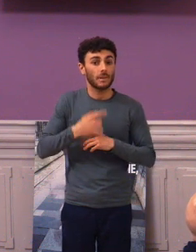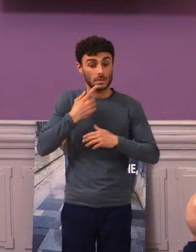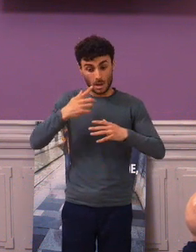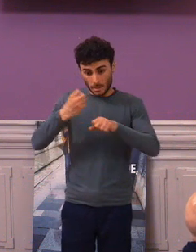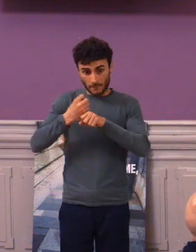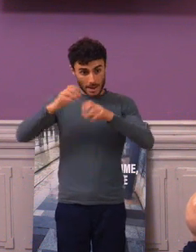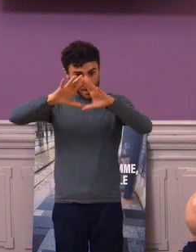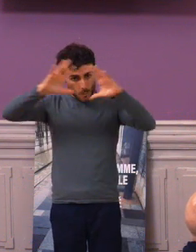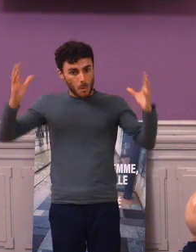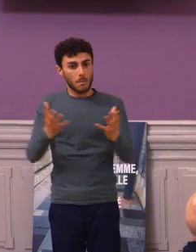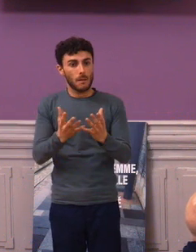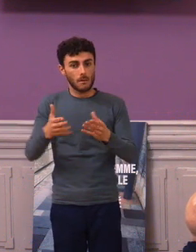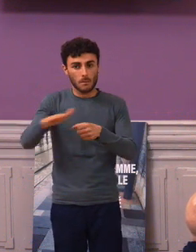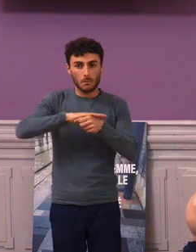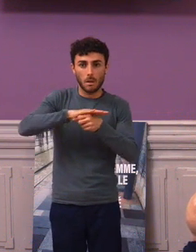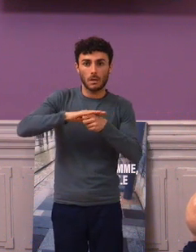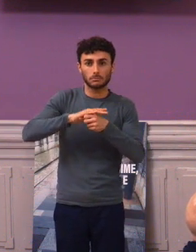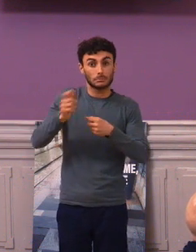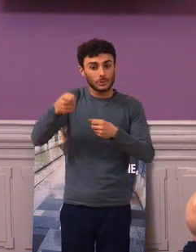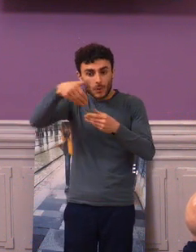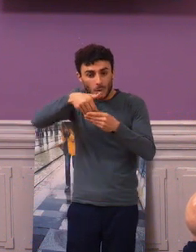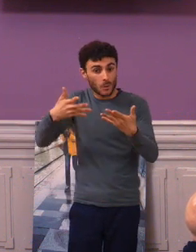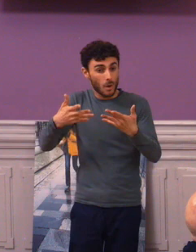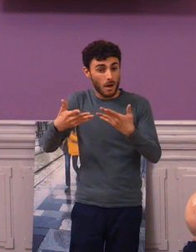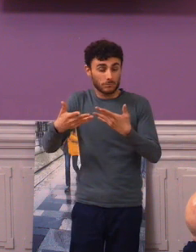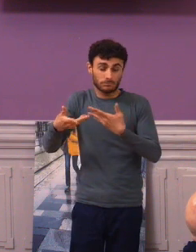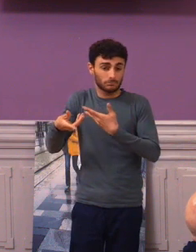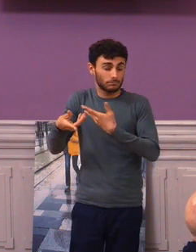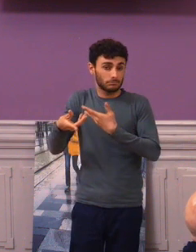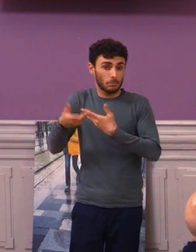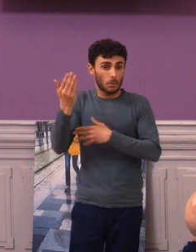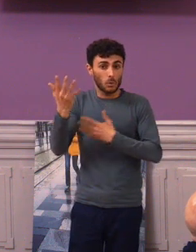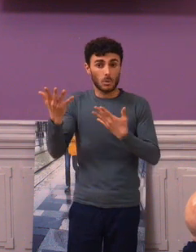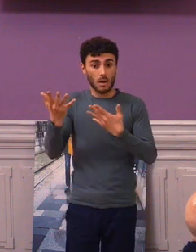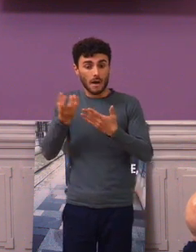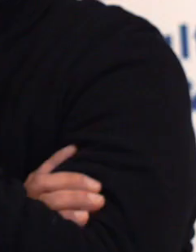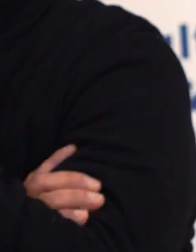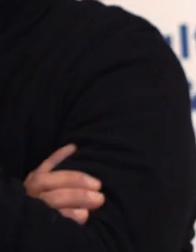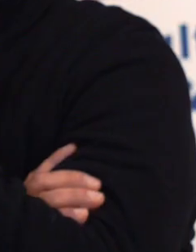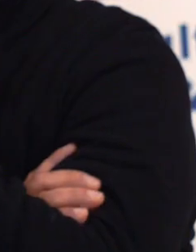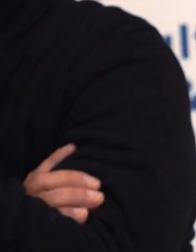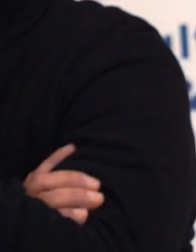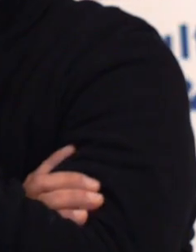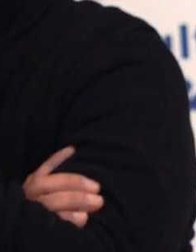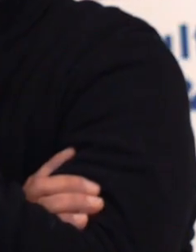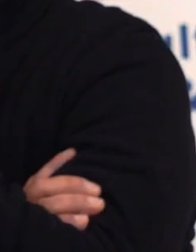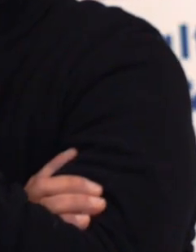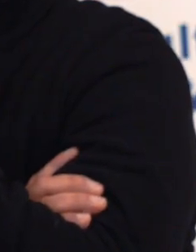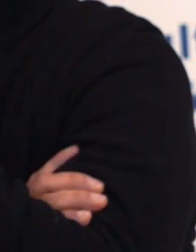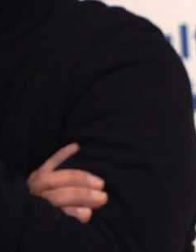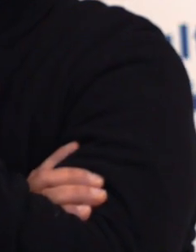globalité mari il y a de la formation voilà sur différents points que les enseignants